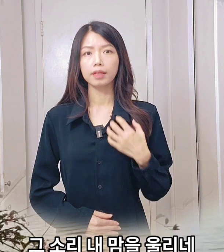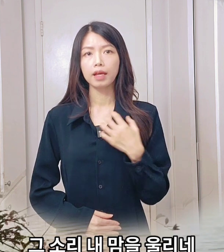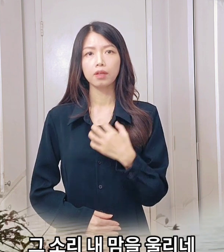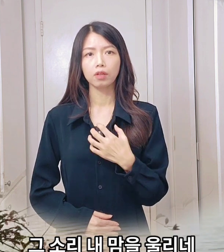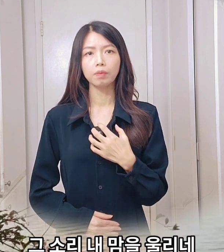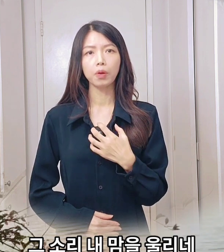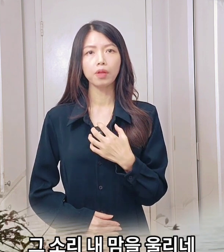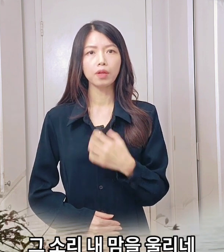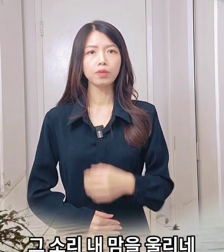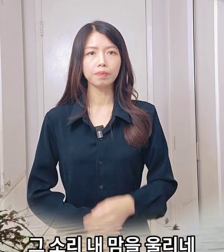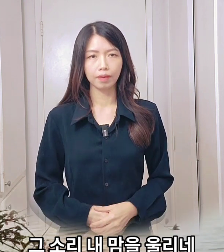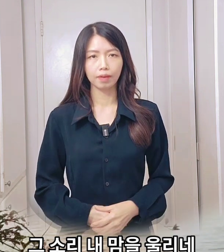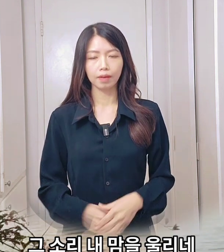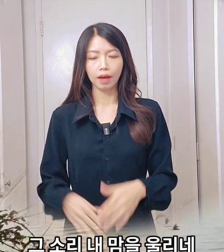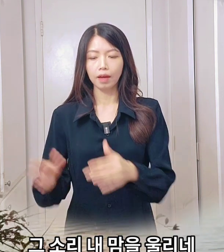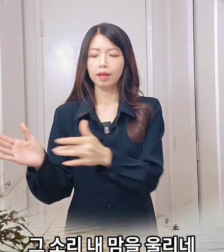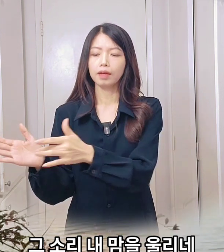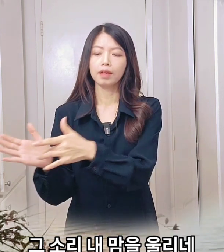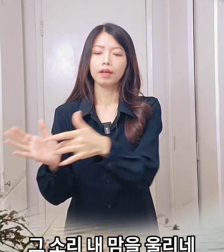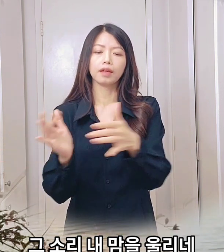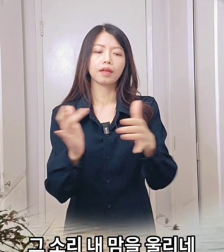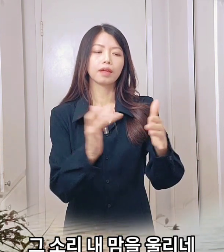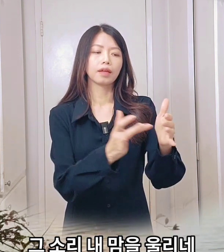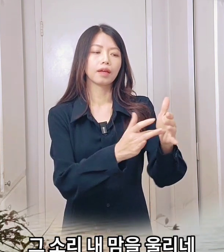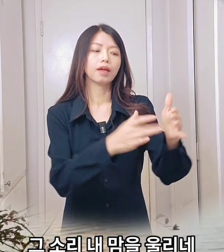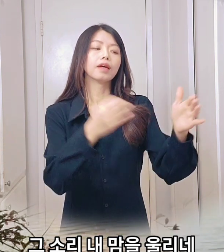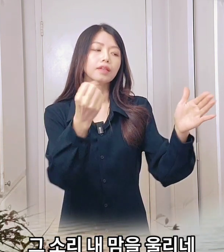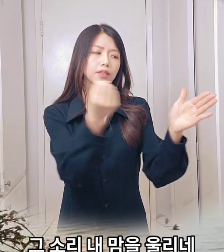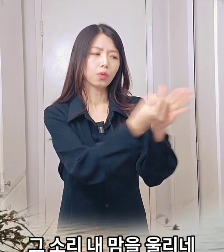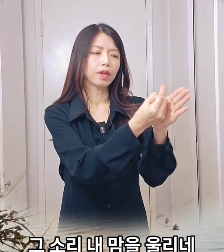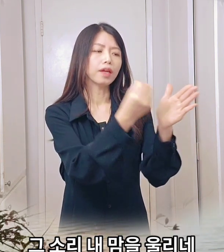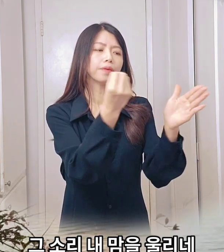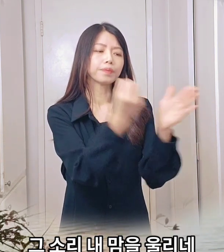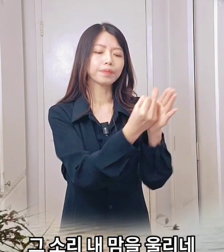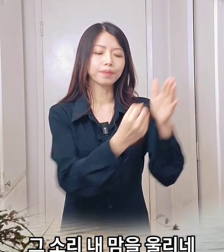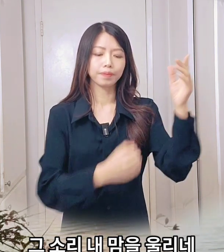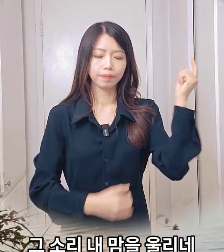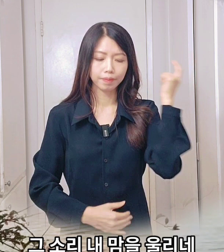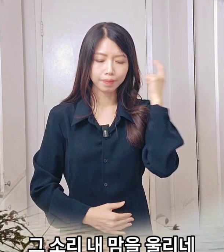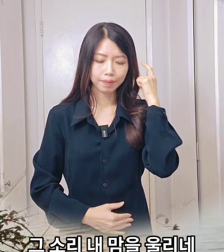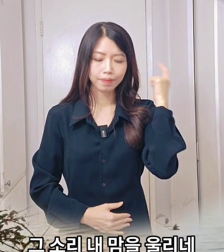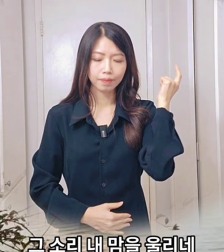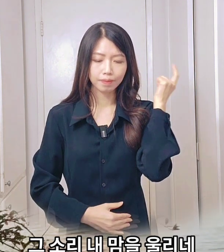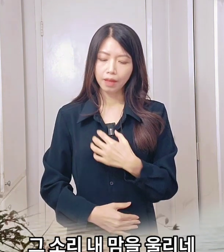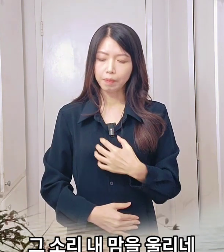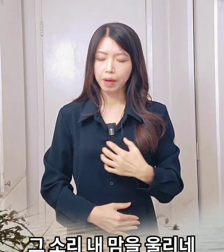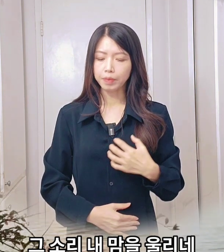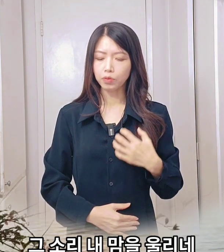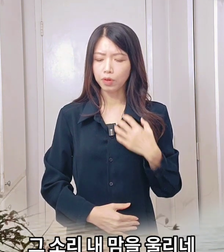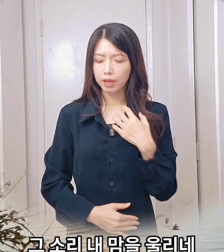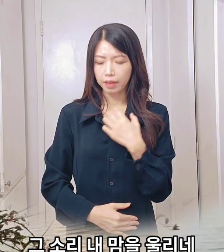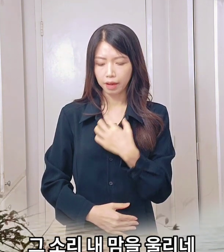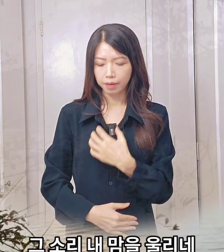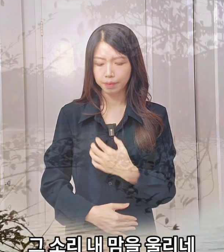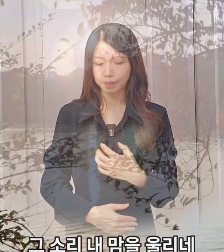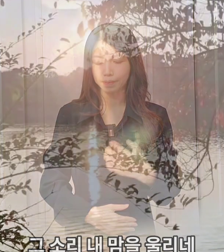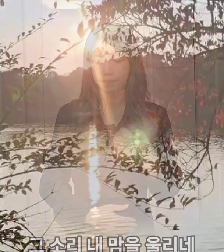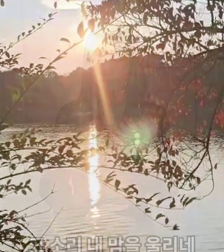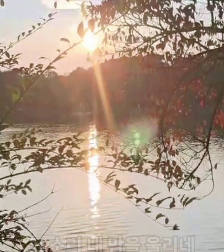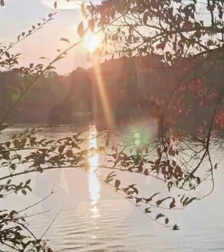첫 가사에서는 표현을 해줬습니다. 그 소리 내 마음을